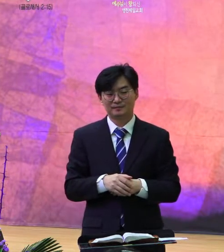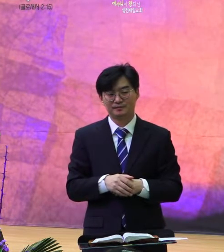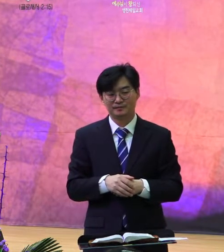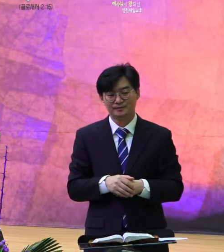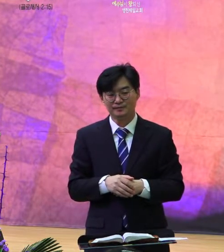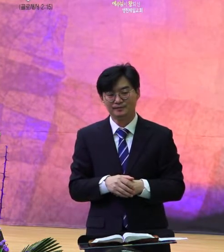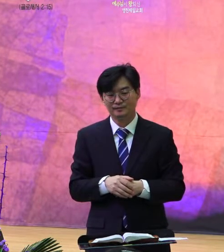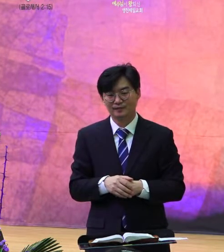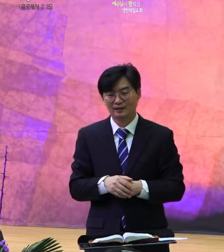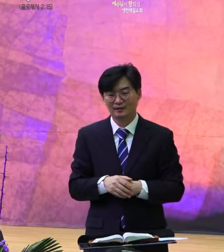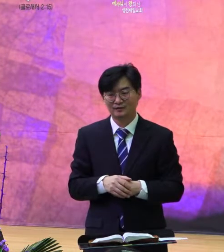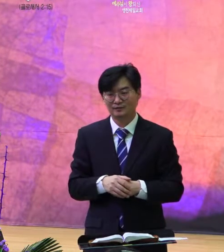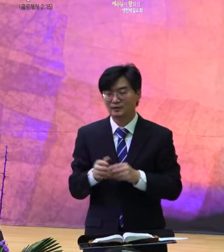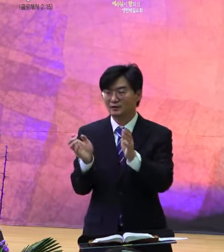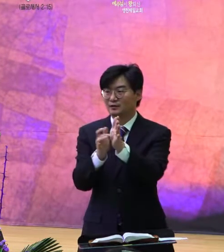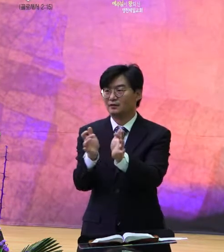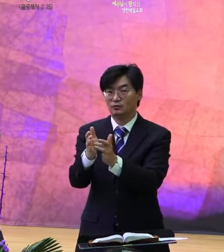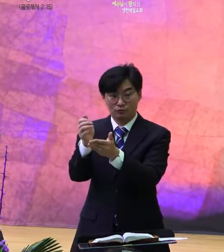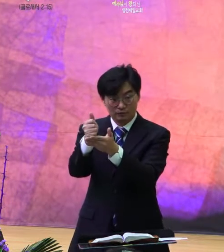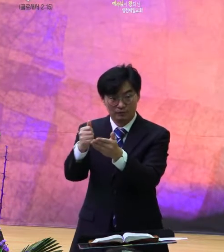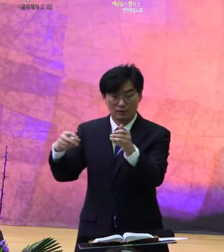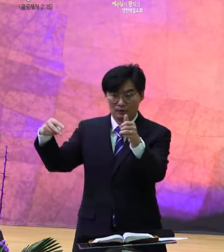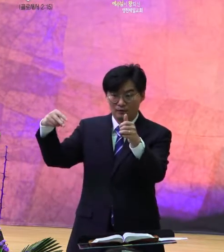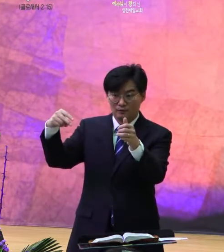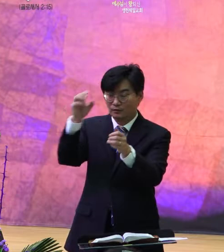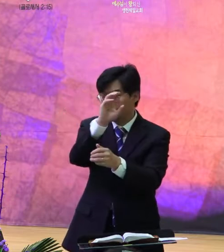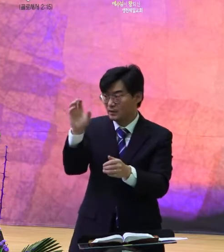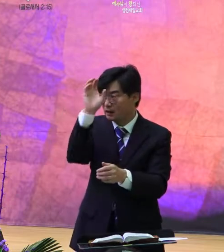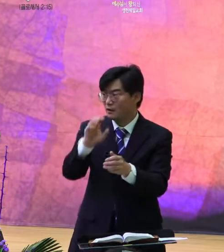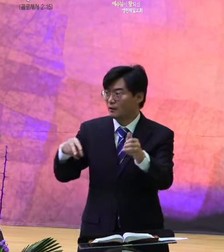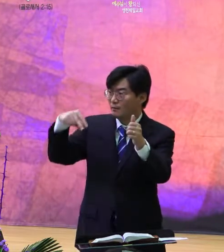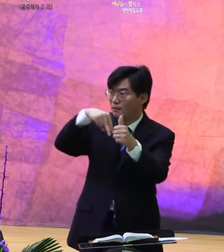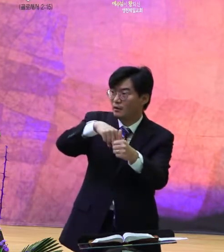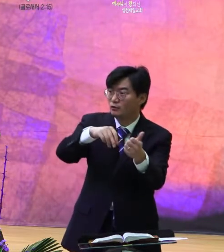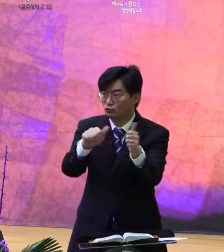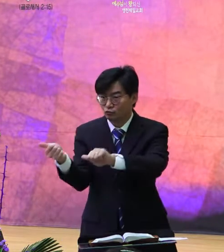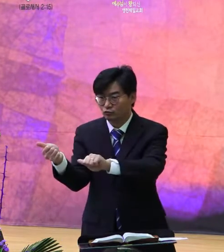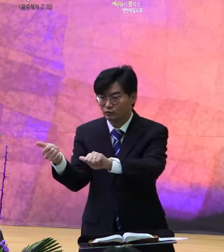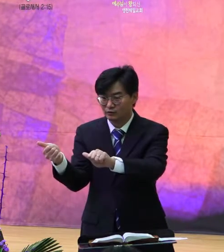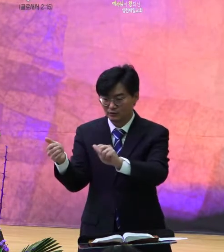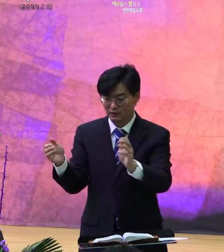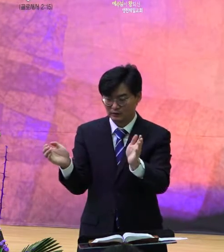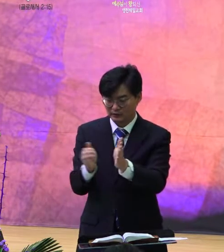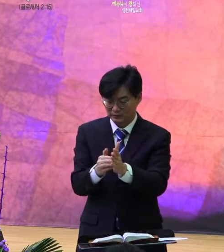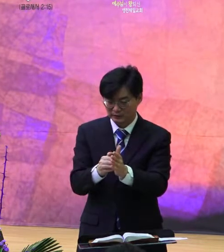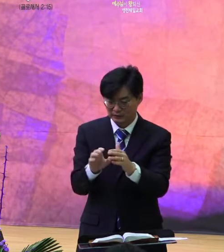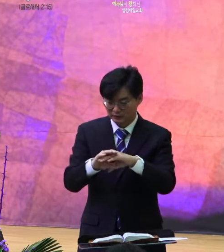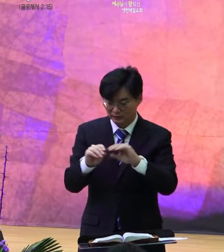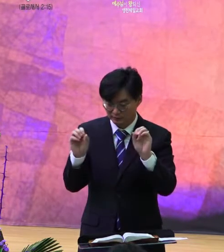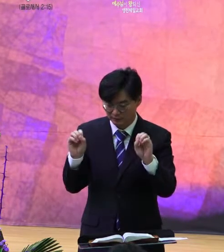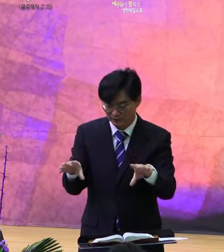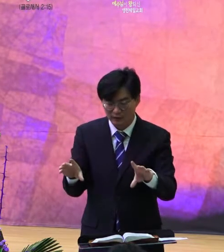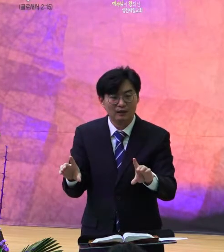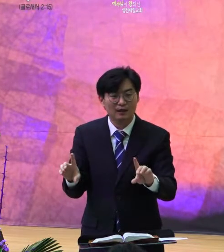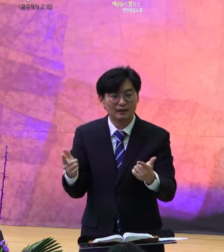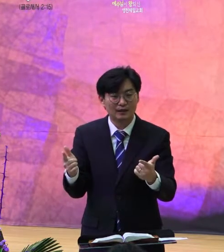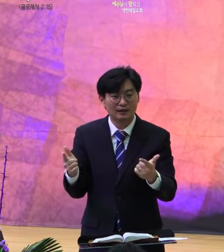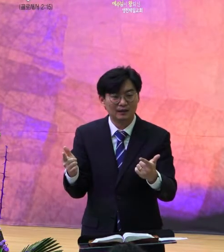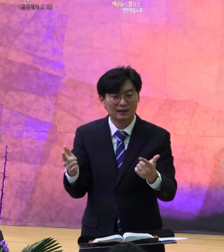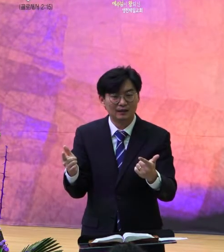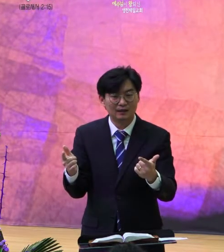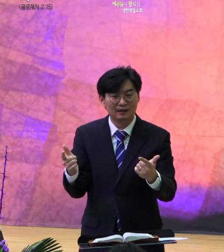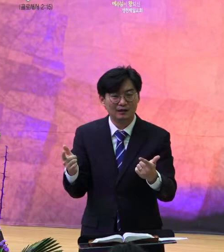그러나 그것으로 끝나지 않았습니다. 십자가에 죽으신 예수님은 성경에 기록된 대로 죄와